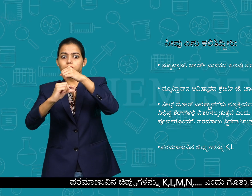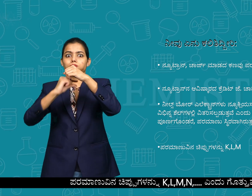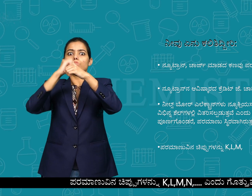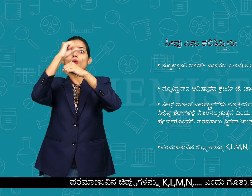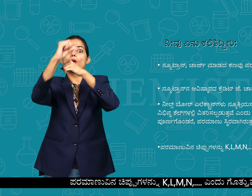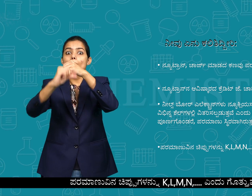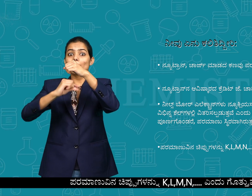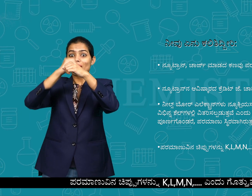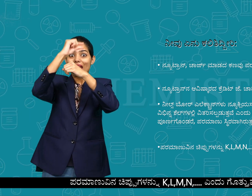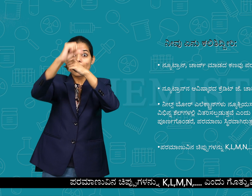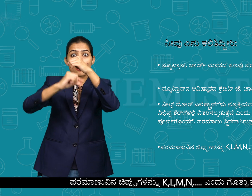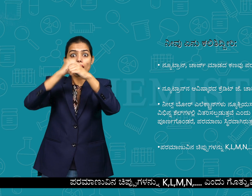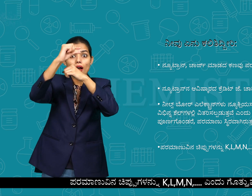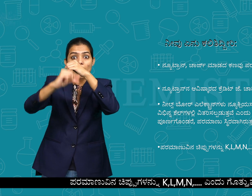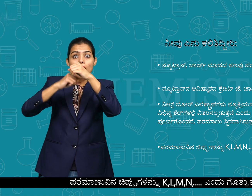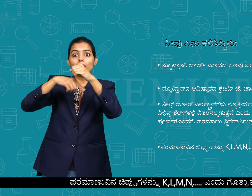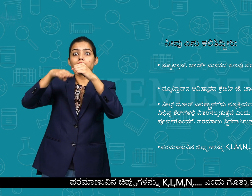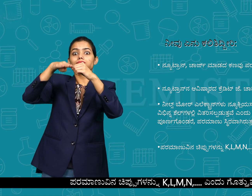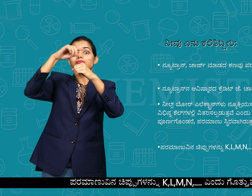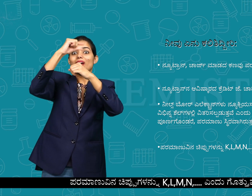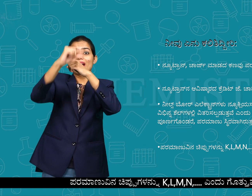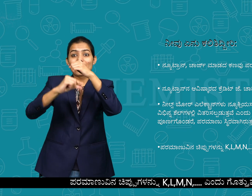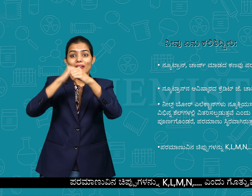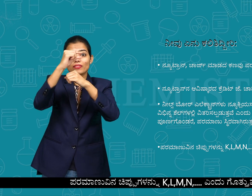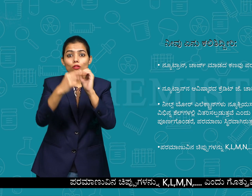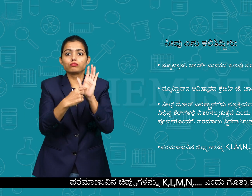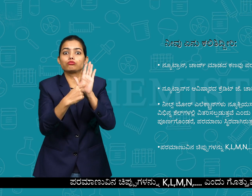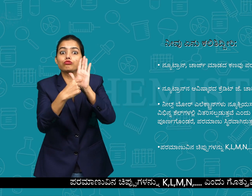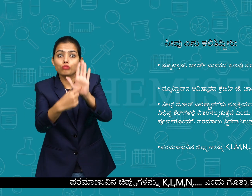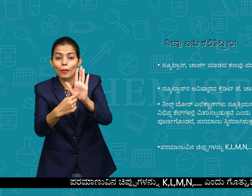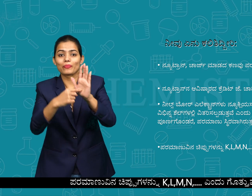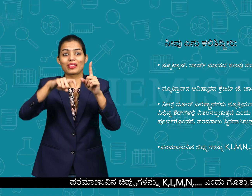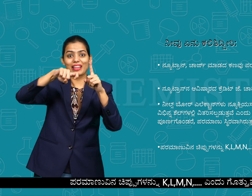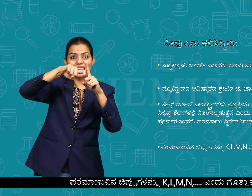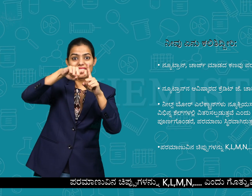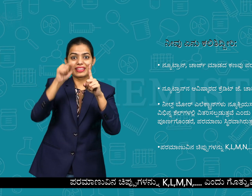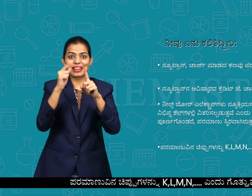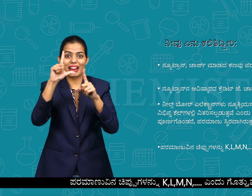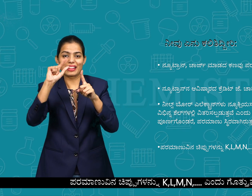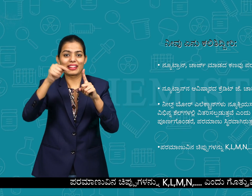ಪರಮಾಣುವಿನ ಚಿಪ್ಪುಗಳನ್ನು KLMN ಎಂದು ಗೊತ್ತುಪಡಿಸಲಾಗಿದೆ.